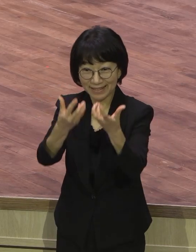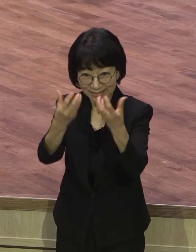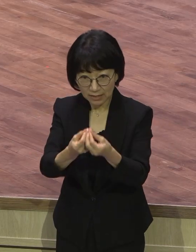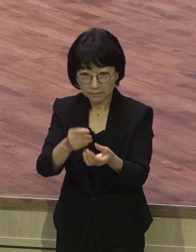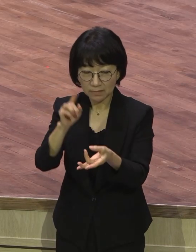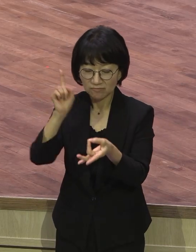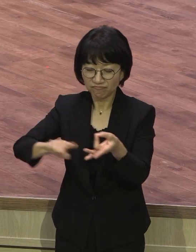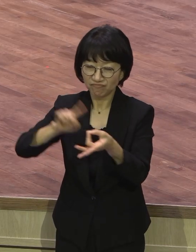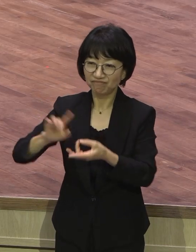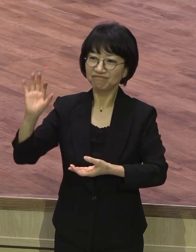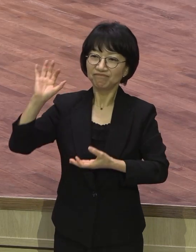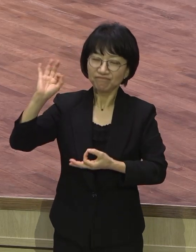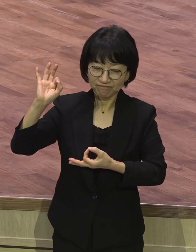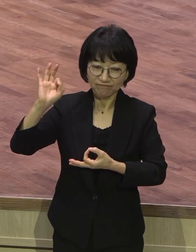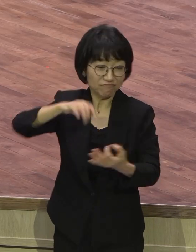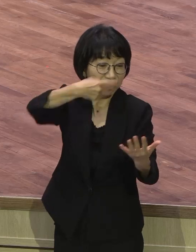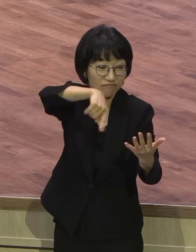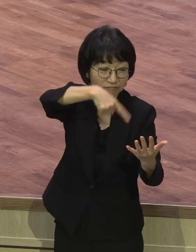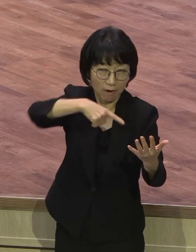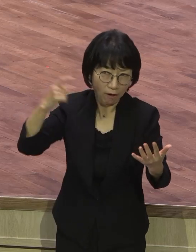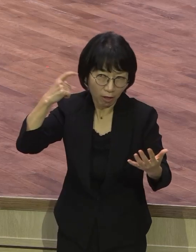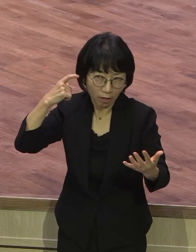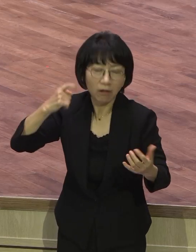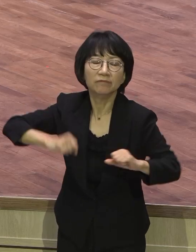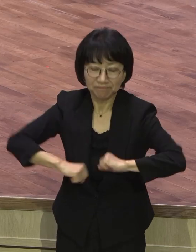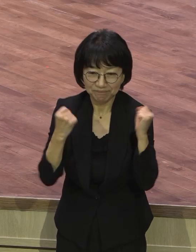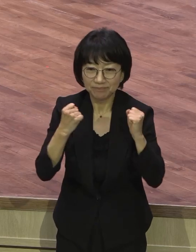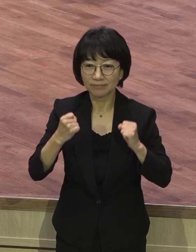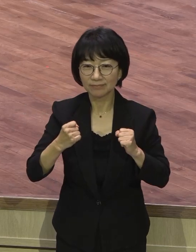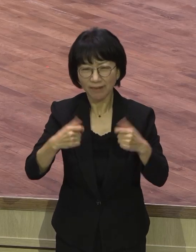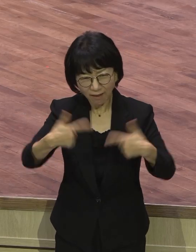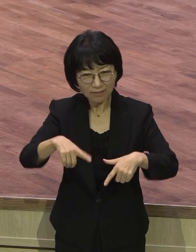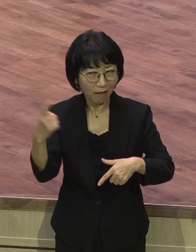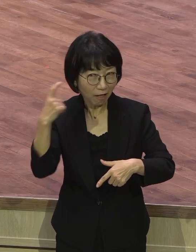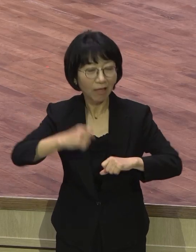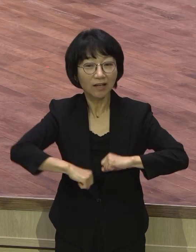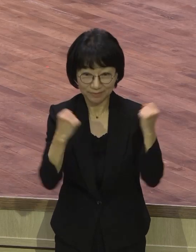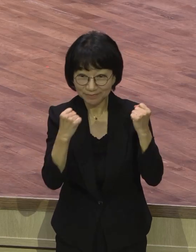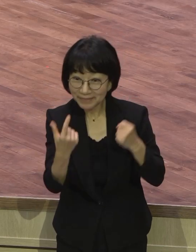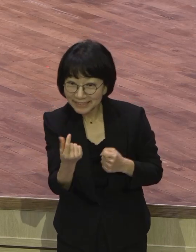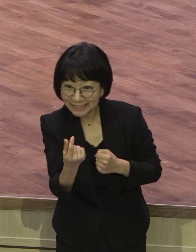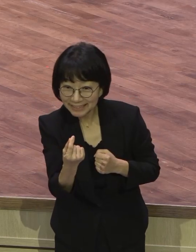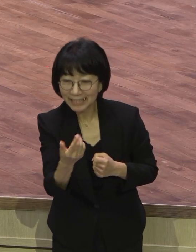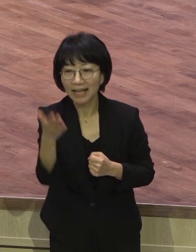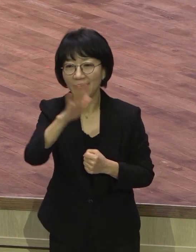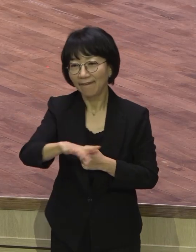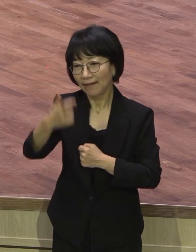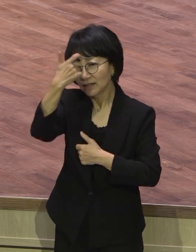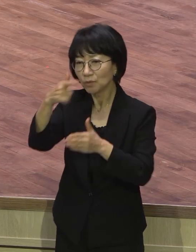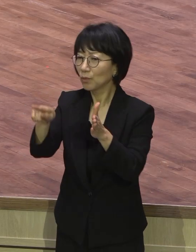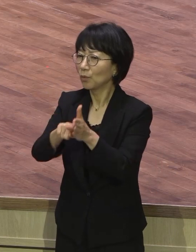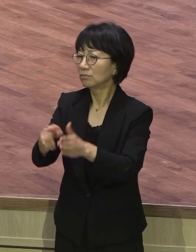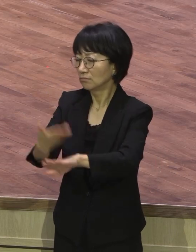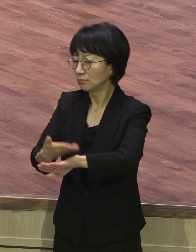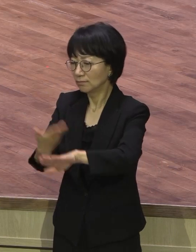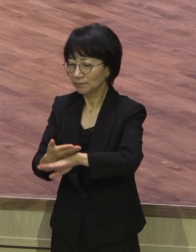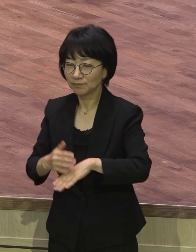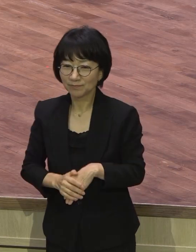그 마음의 가르침 가르침의 모든 초점을 맞추고 있습니다 그런데 기독교는 다릅니다